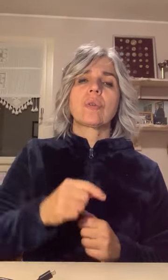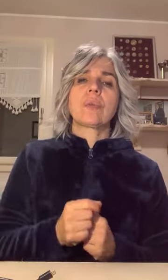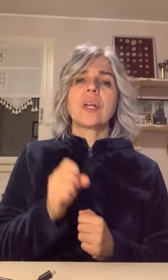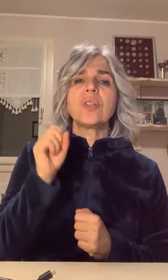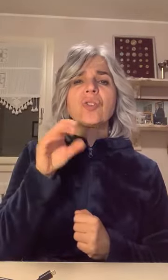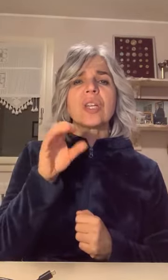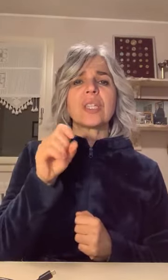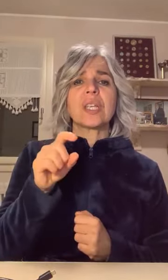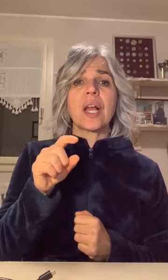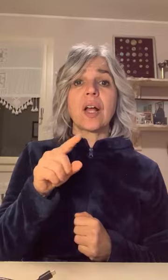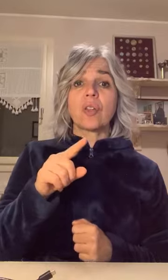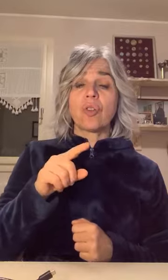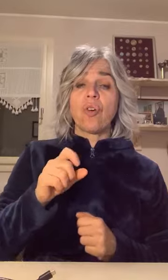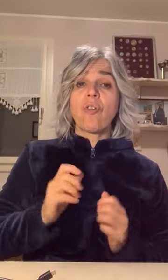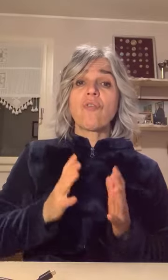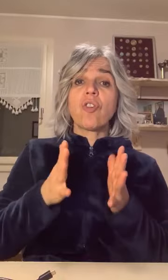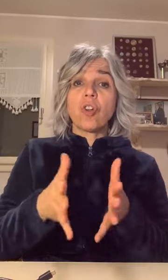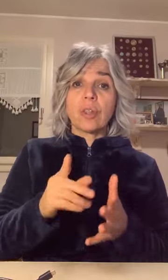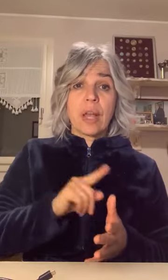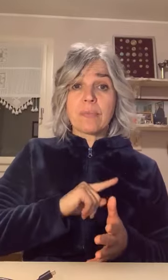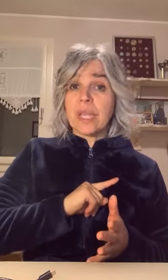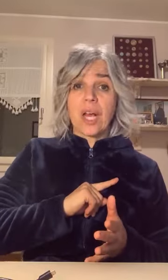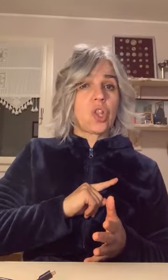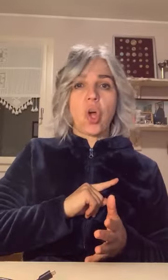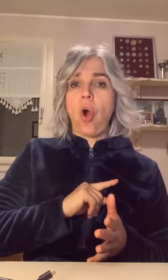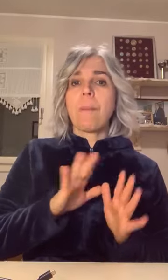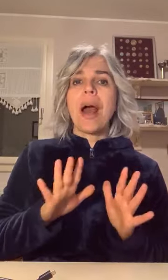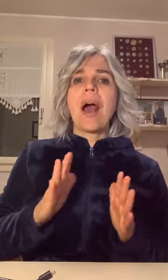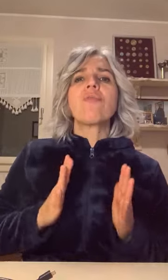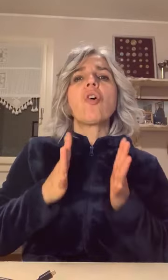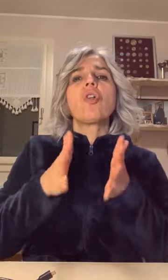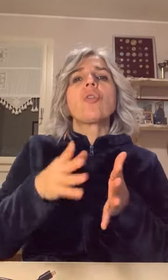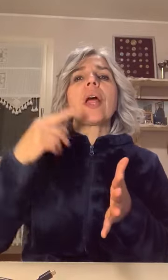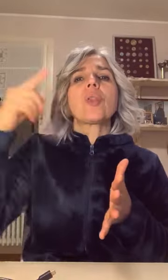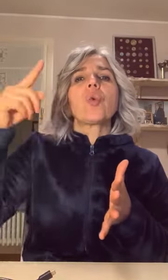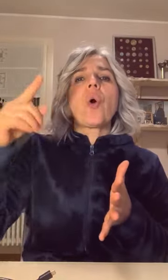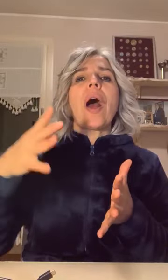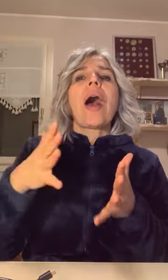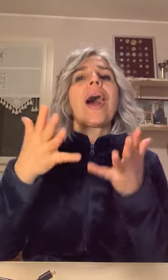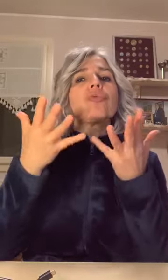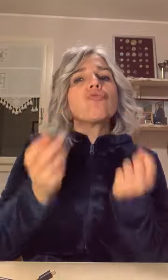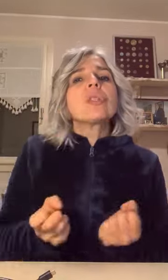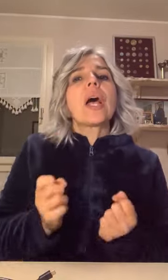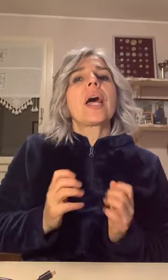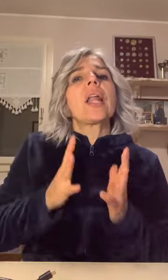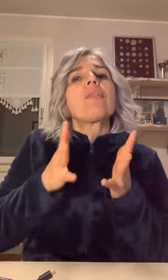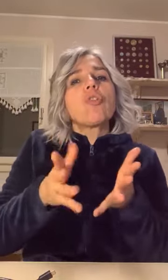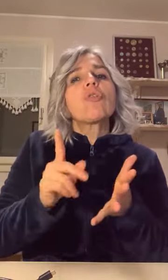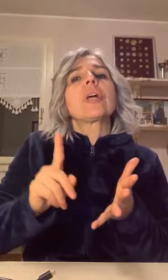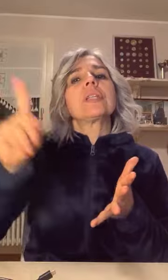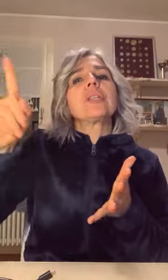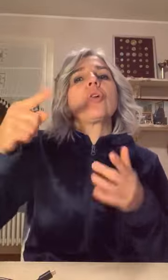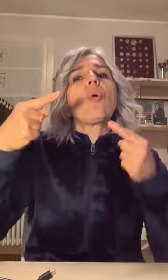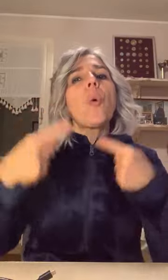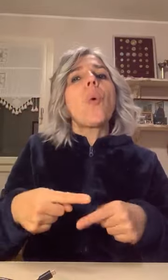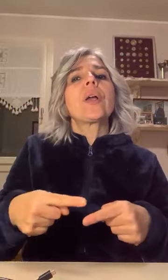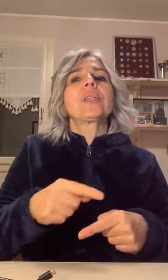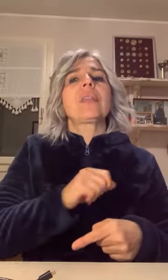accettare la volontà di Dio, questa è fede, questa è la vera fede. La vera fede è accettare la volontà di Dio. Questa mattina io,